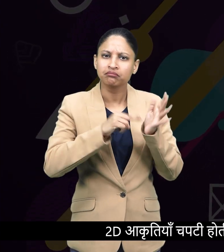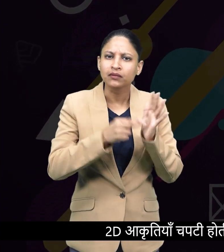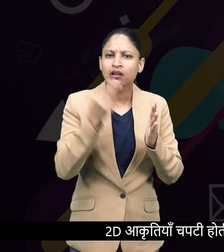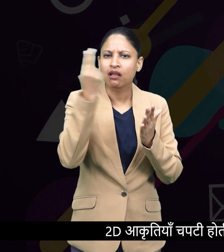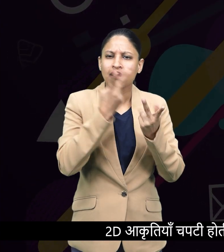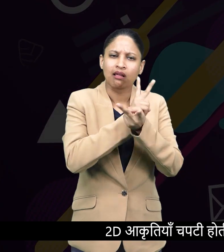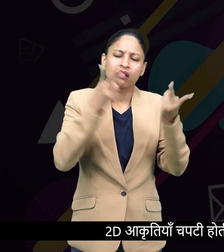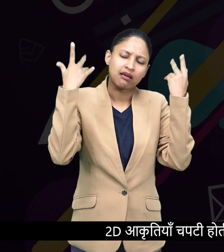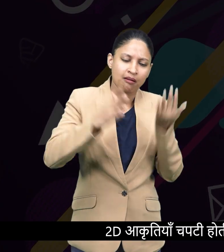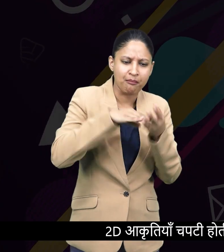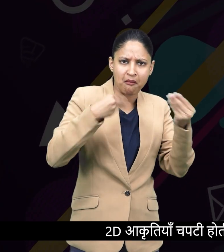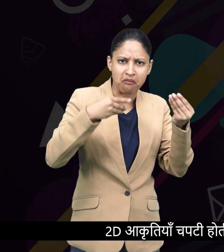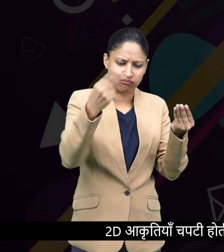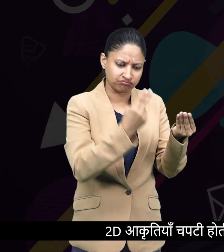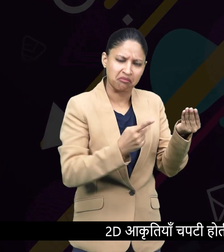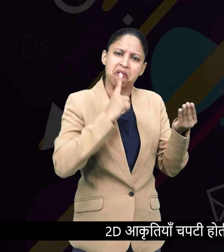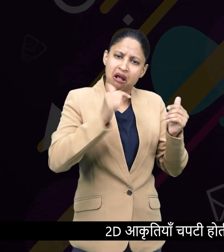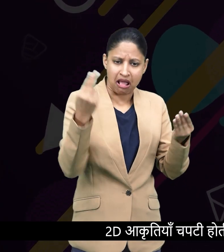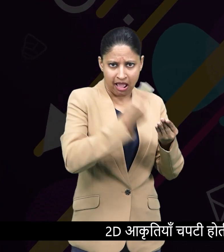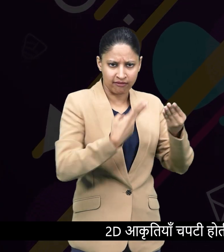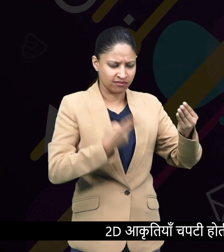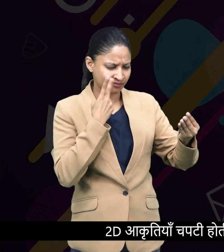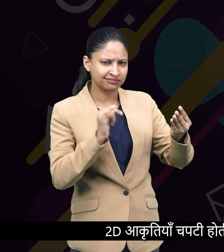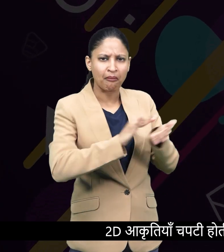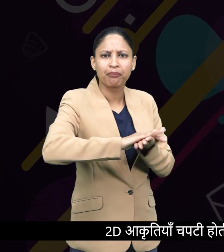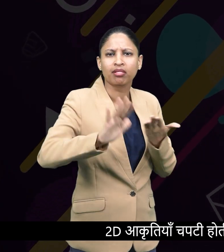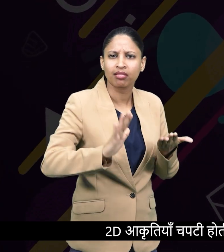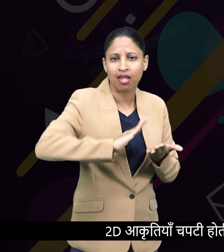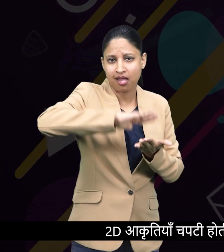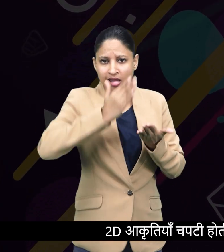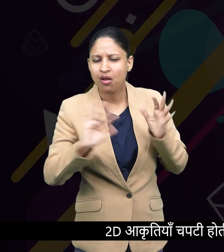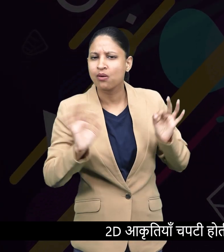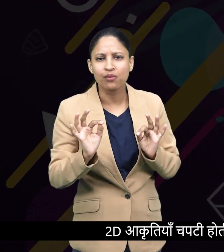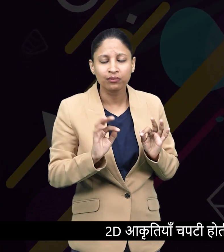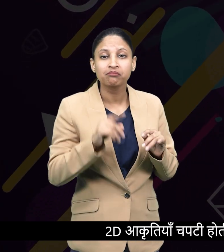2D आकृतियां चपटी होती है और इन्हें कागज पर बनाया जा सकता है।